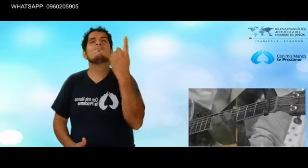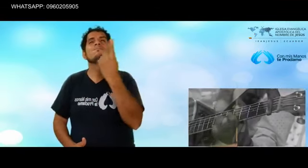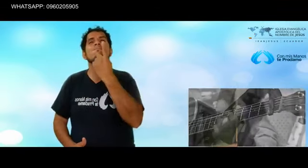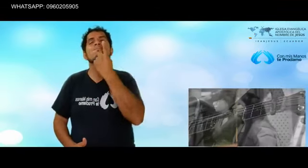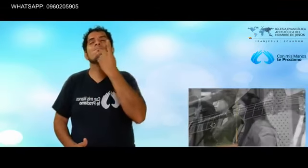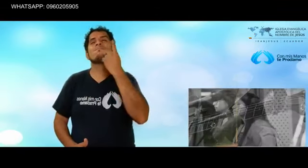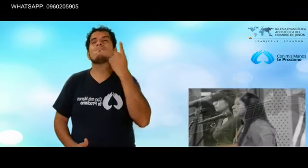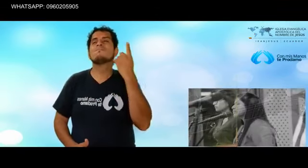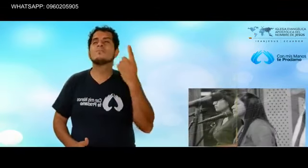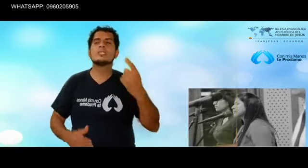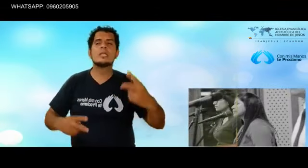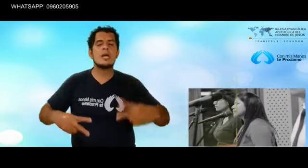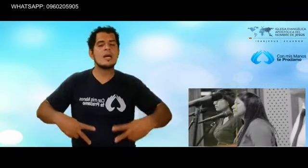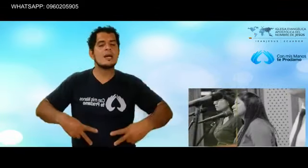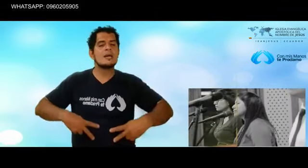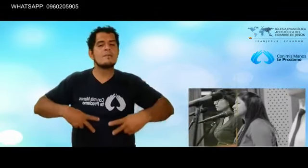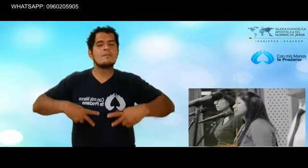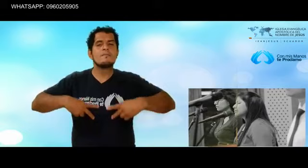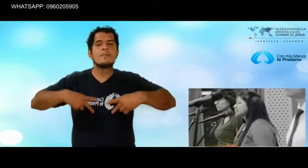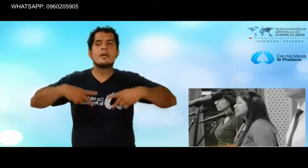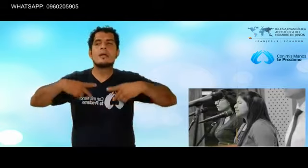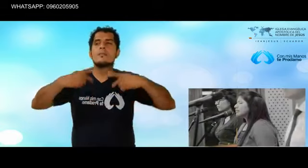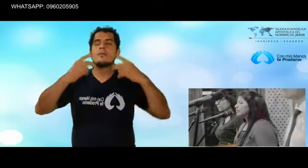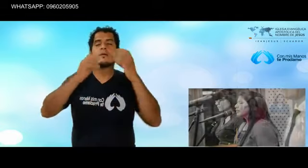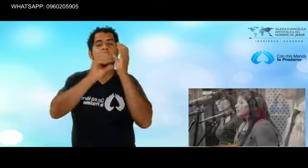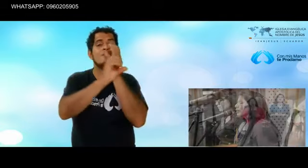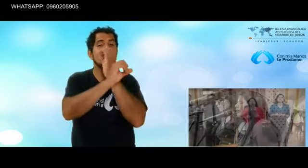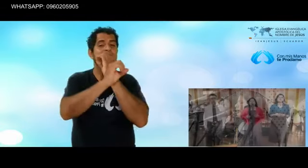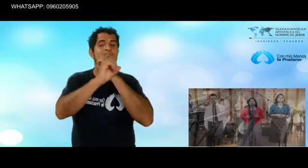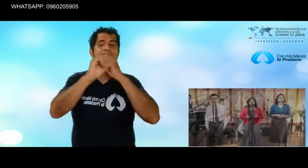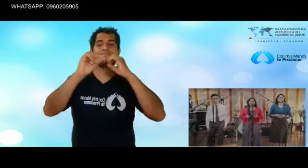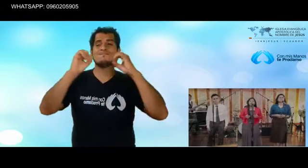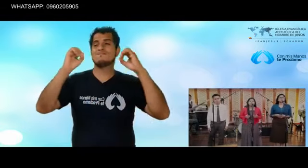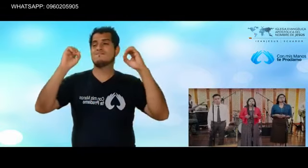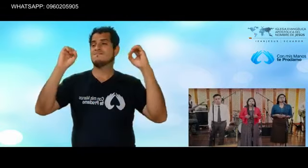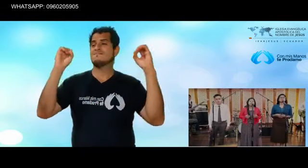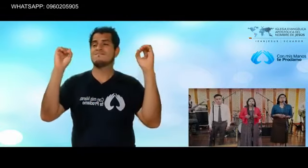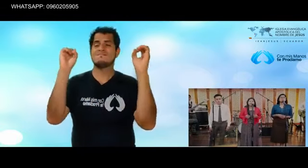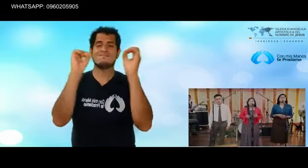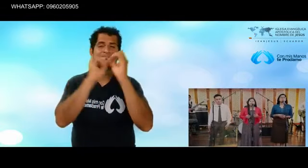Sin ti mi vida es nada,